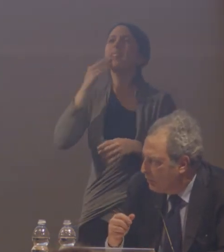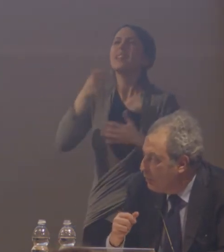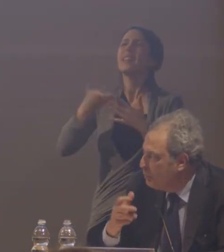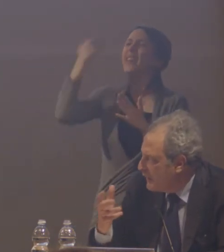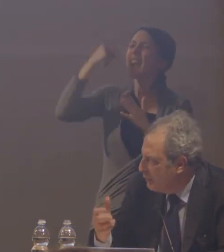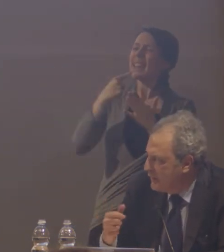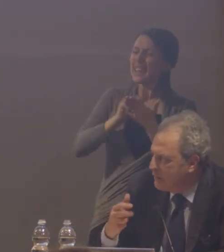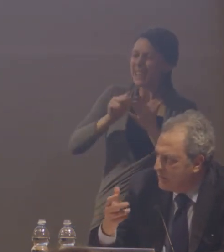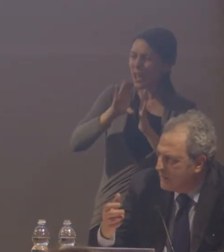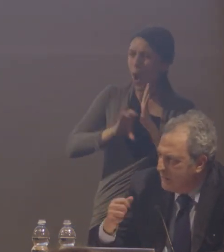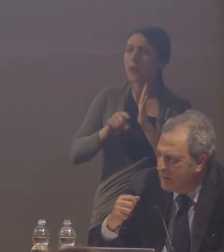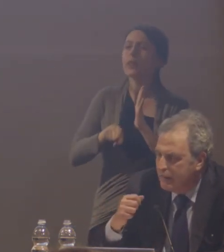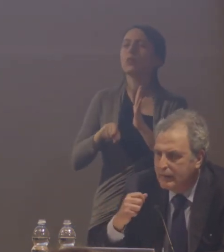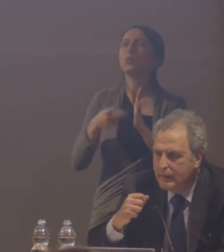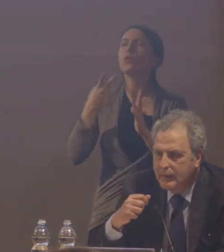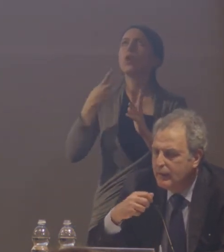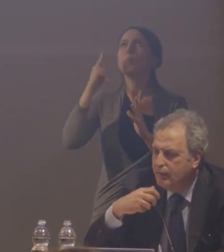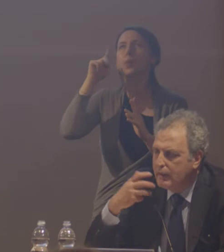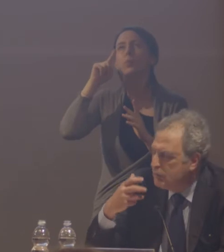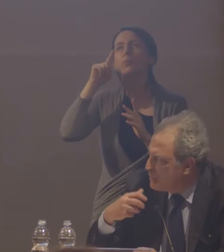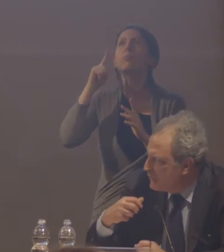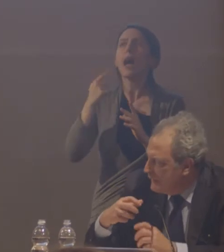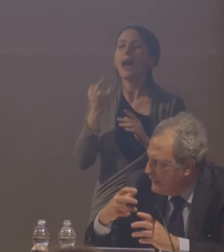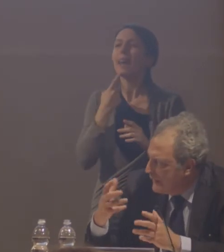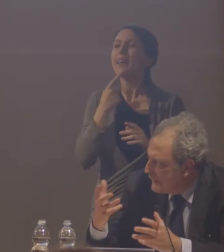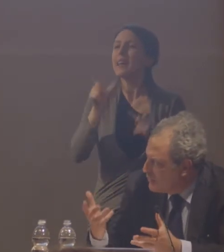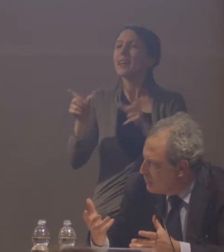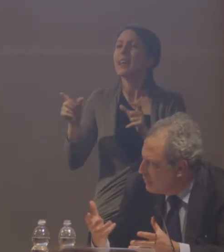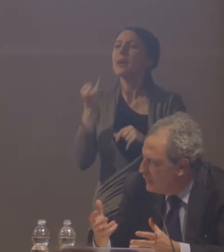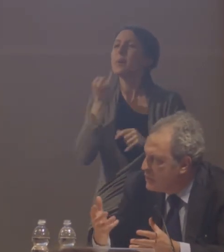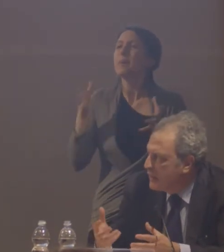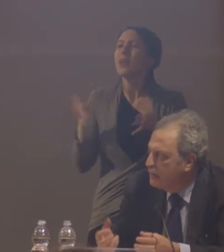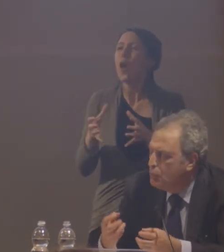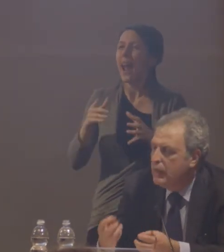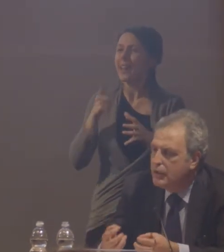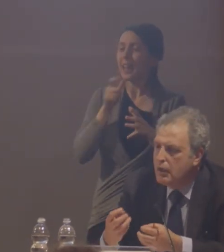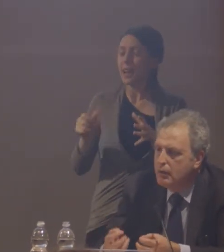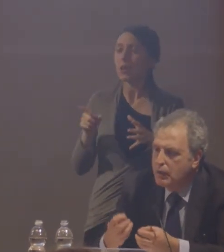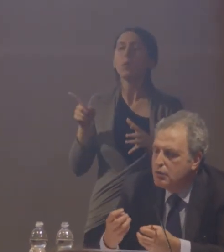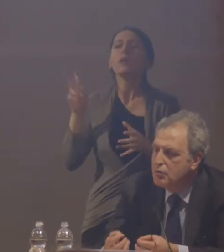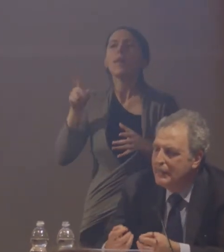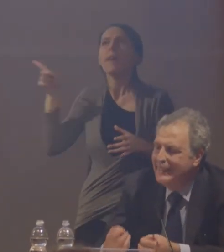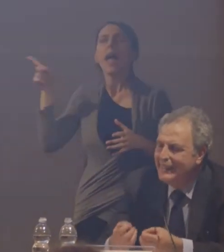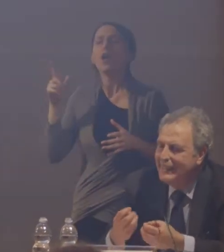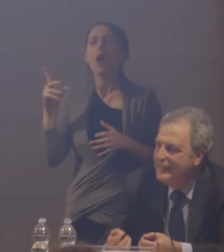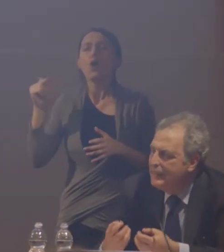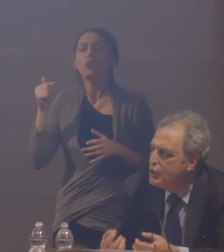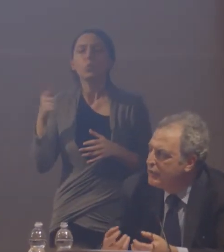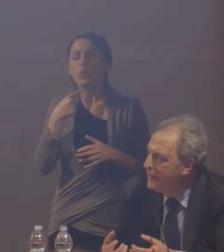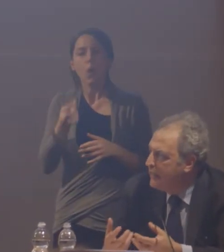molto compiutamente e correttamente, fatto una sorta di dilatazione, dicendo: qui c'è una questione di diritti di